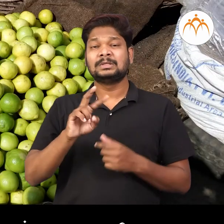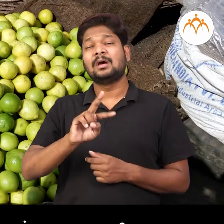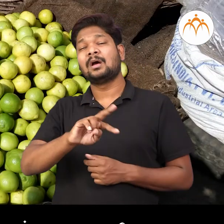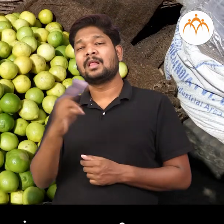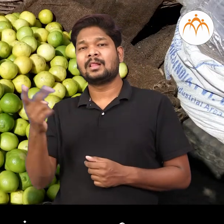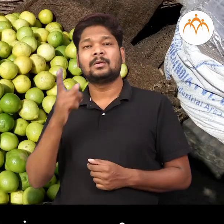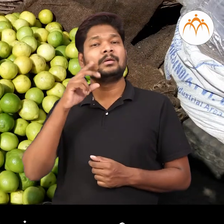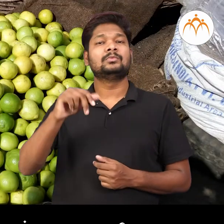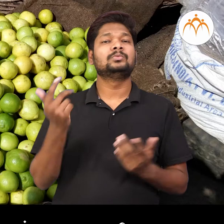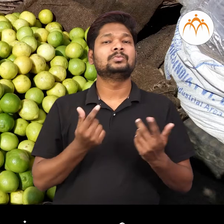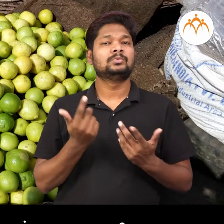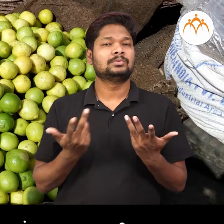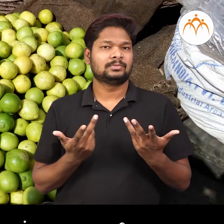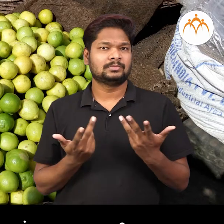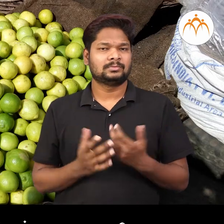उपयोग